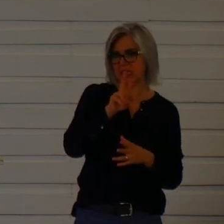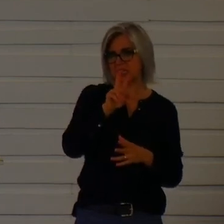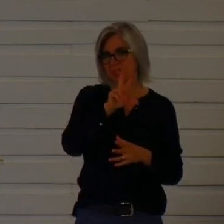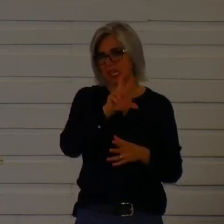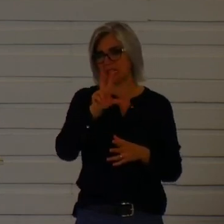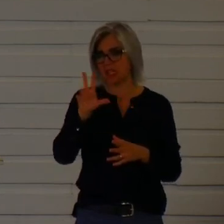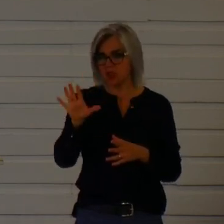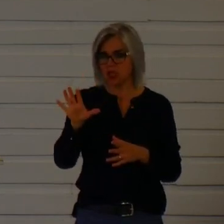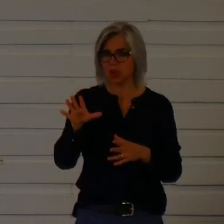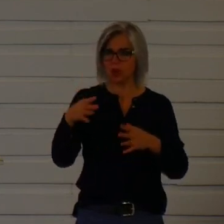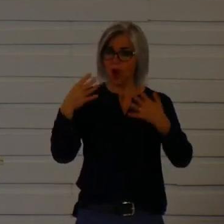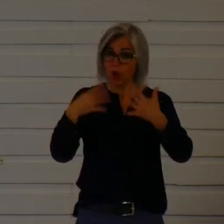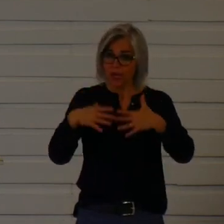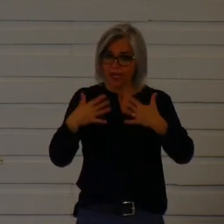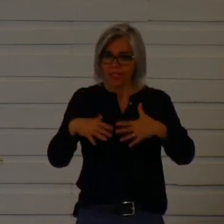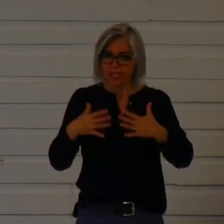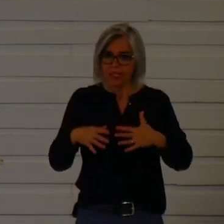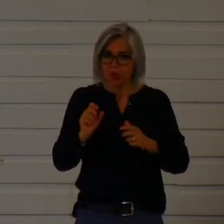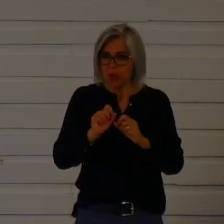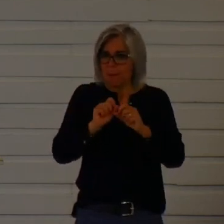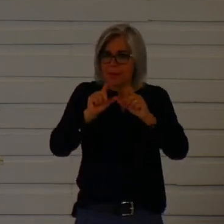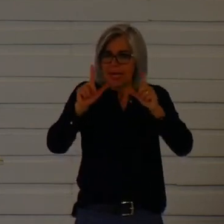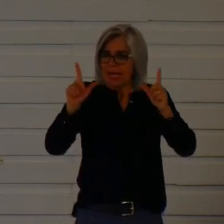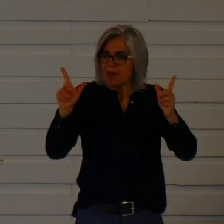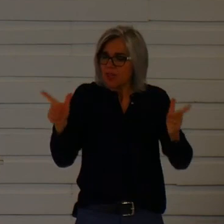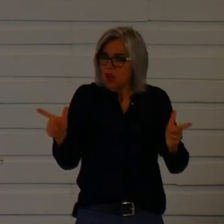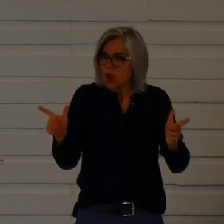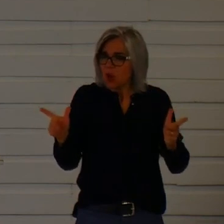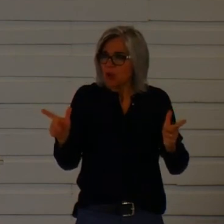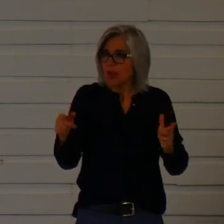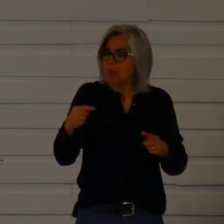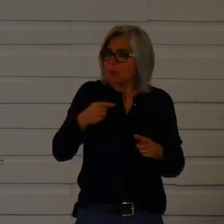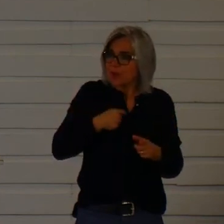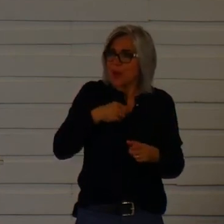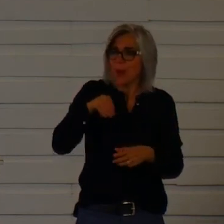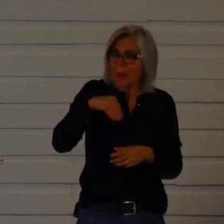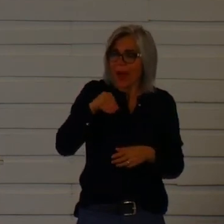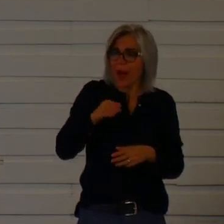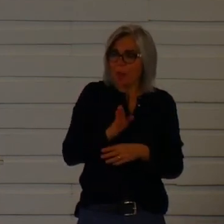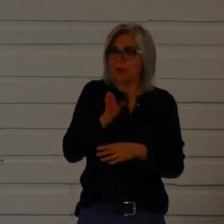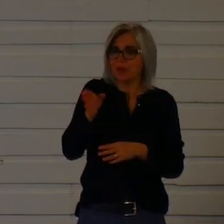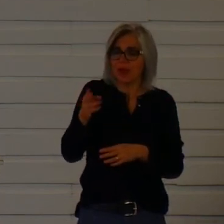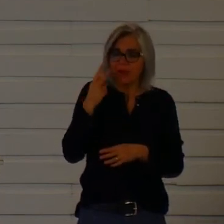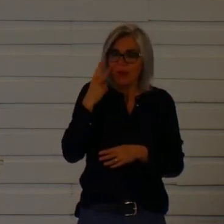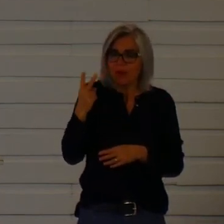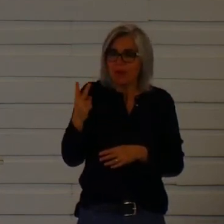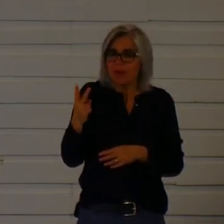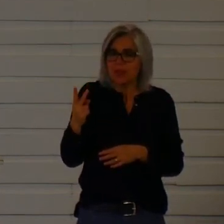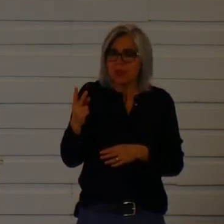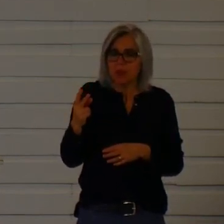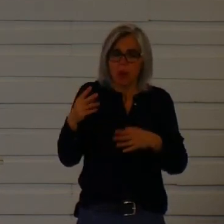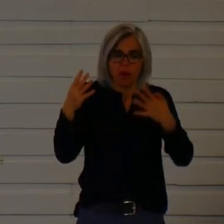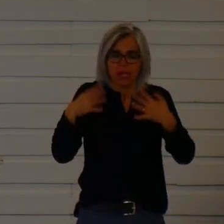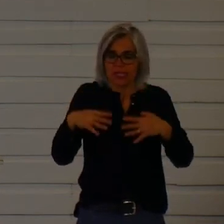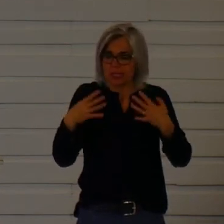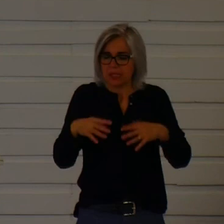hanno un'organizzazione tale che è qualcosa di incredibile. Noi che siamo andati all'Expo abbiamo visto all'entrata, ci hanno tutto bloccato, non ti facevano passare, ognuno